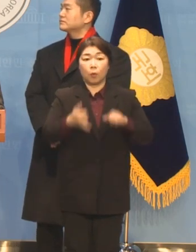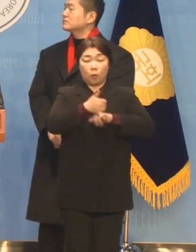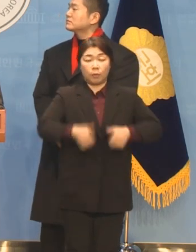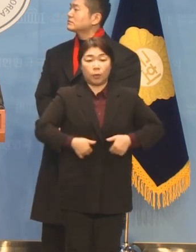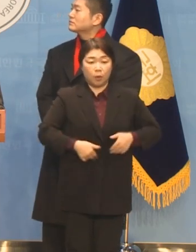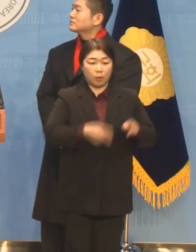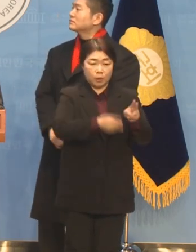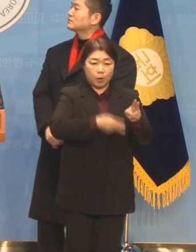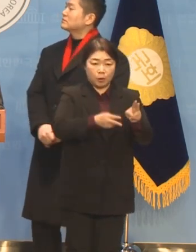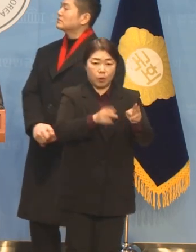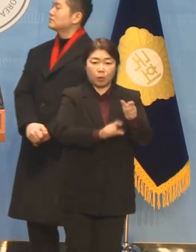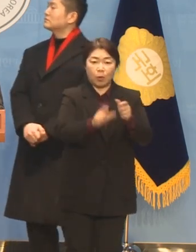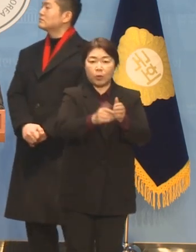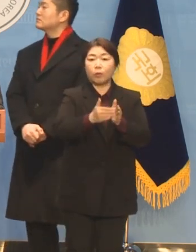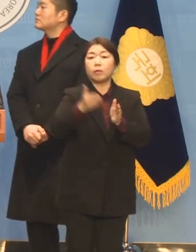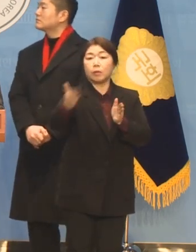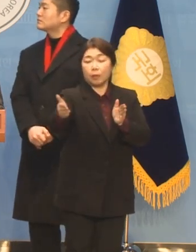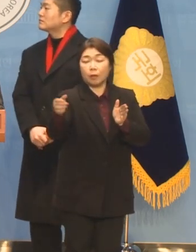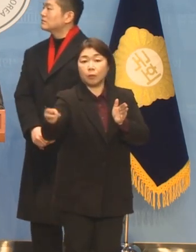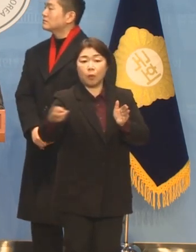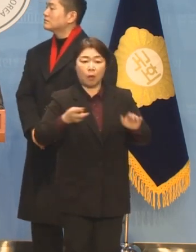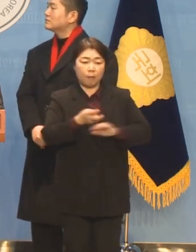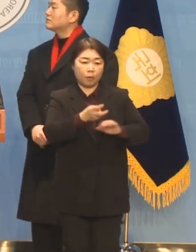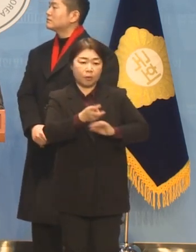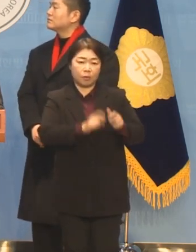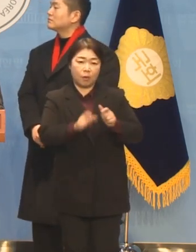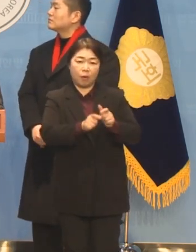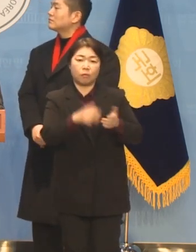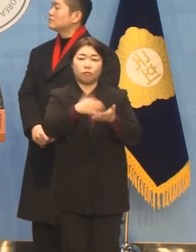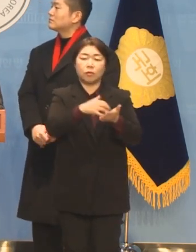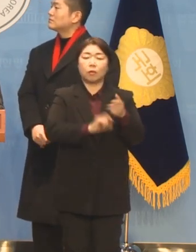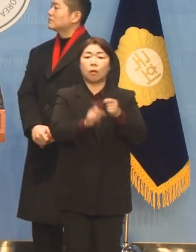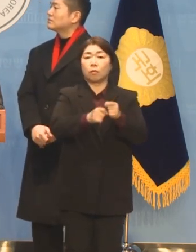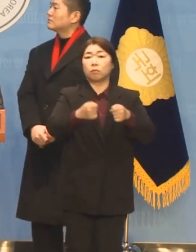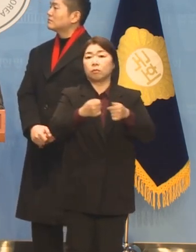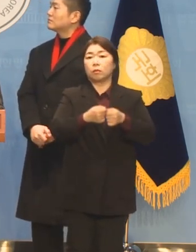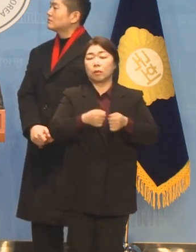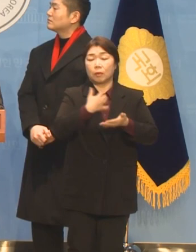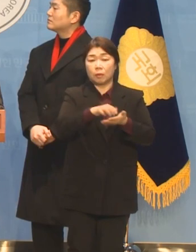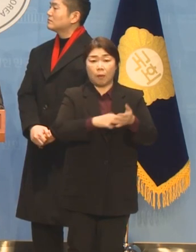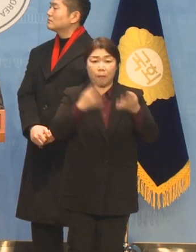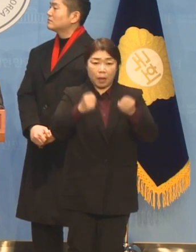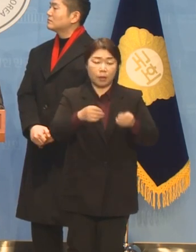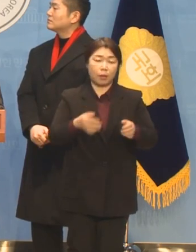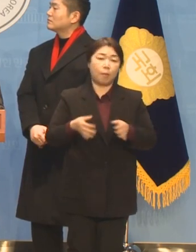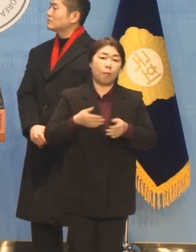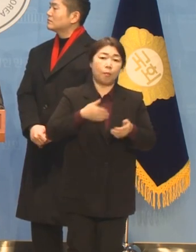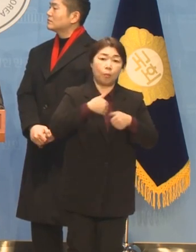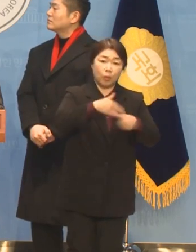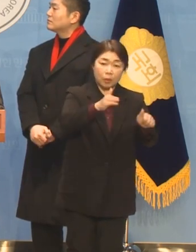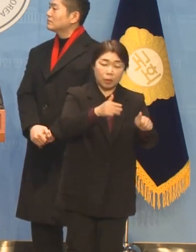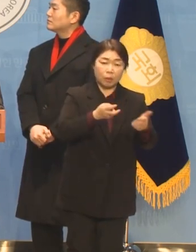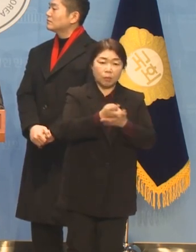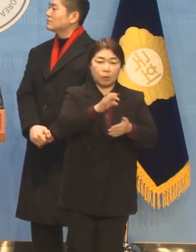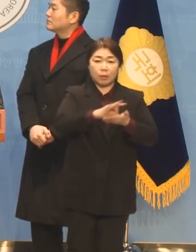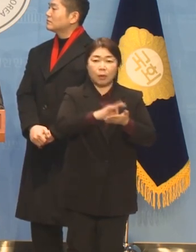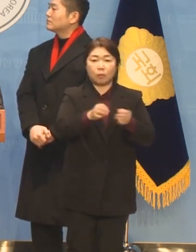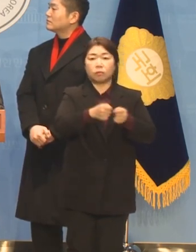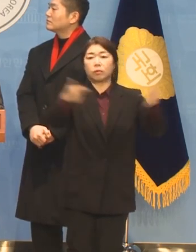철도 노선을 연장 확대하고 버스를 증차하는 등 할 수 있는 모든 방법을